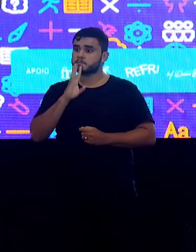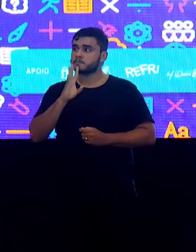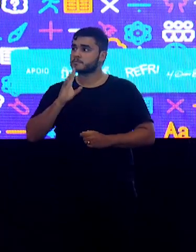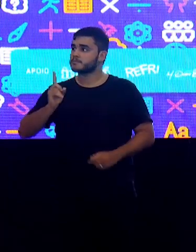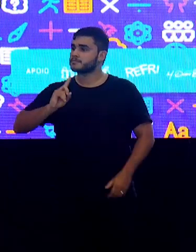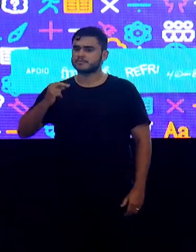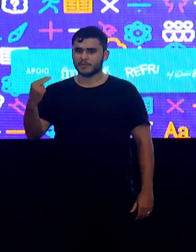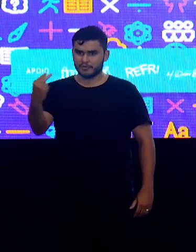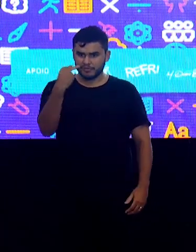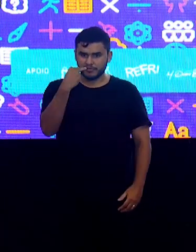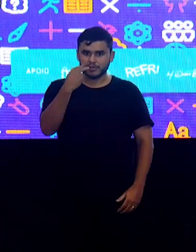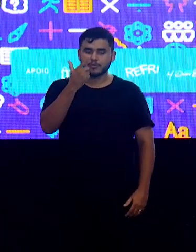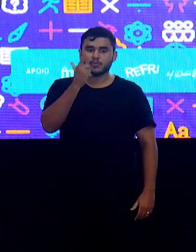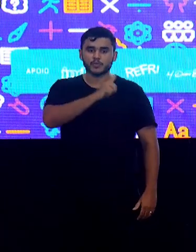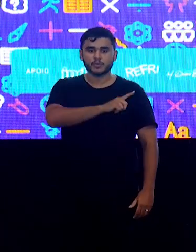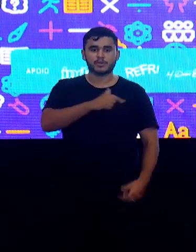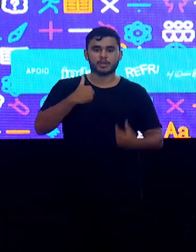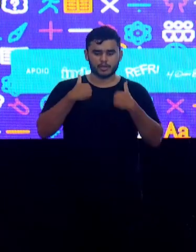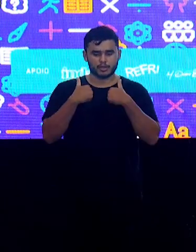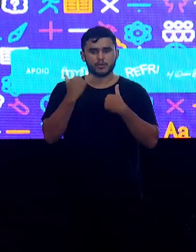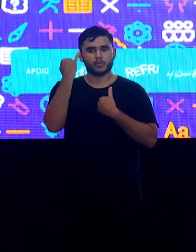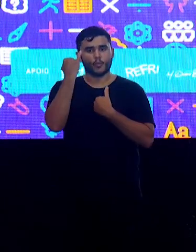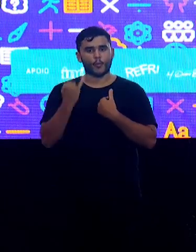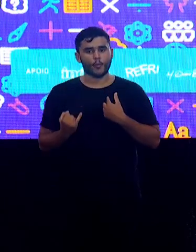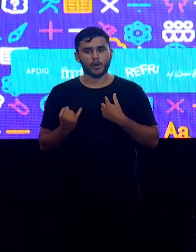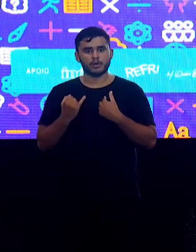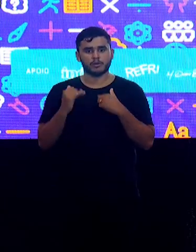dando para me ver, porque eu sou uma pessoa pequena,